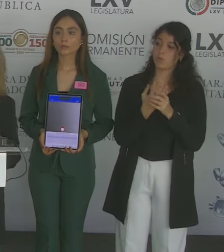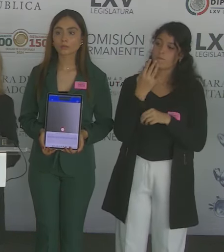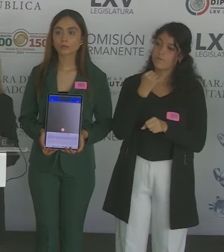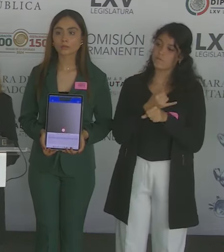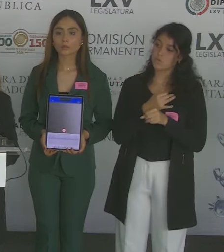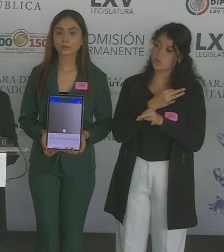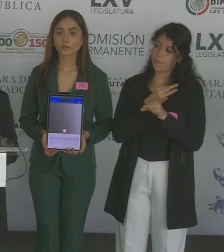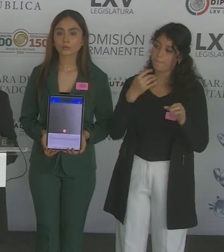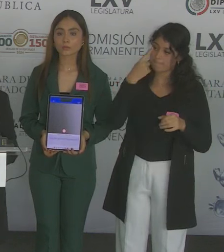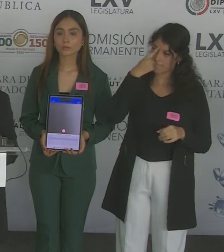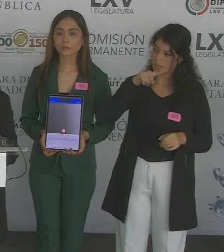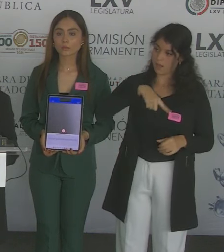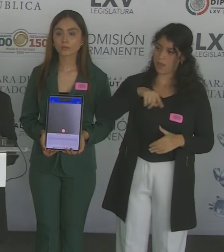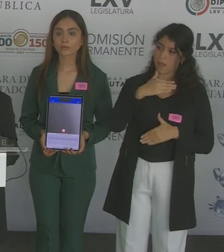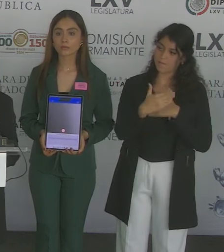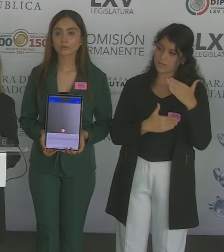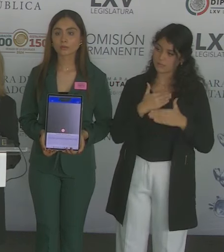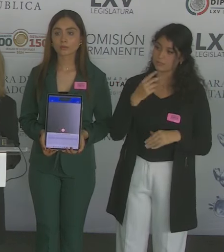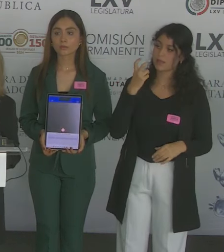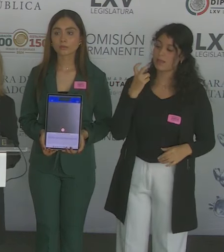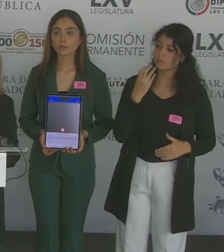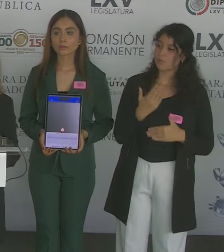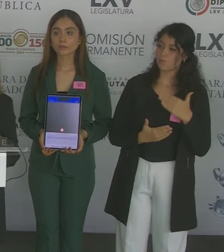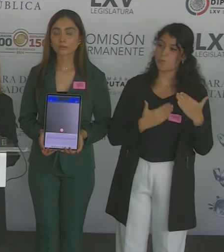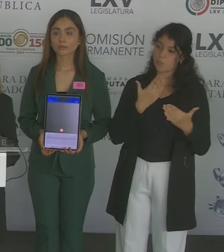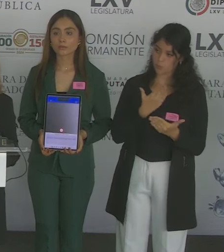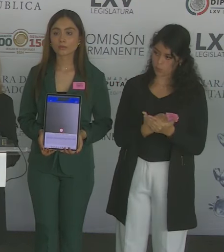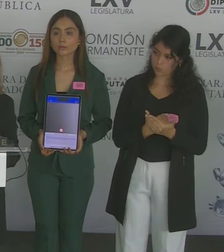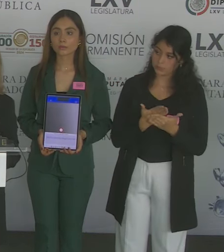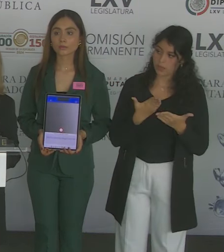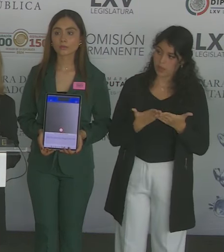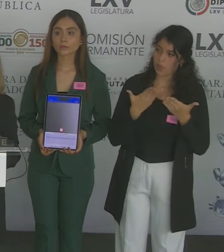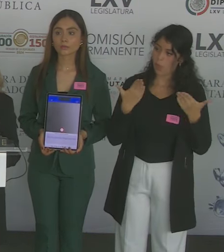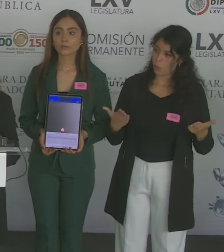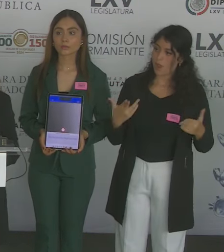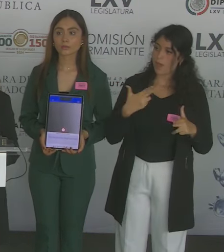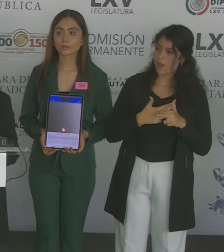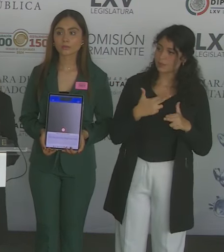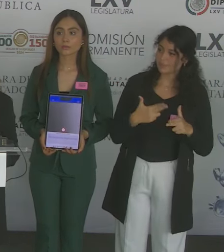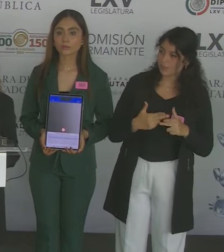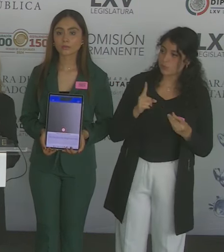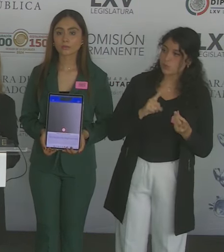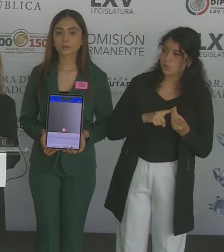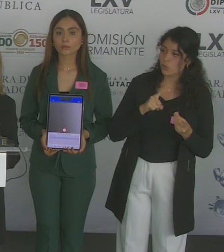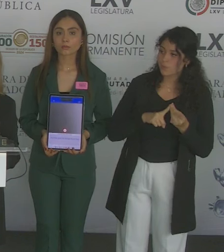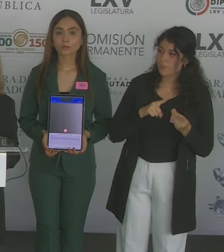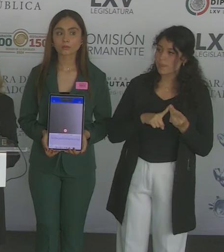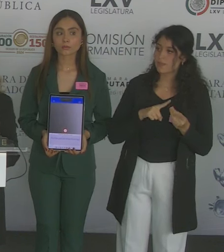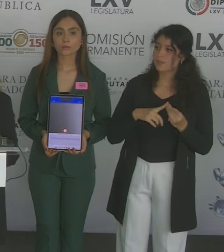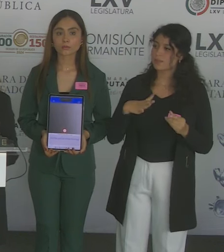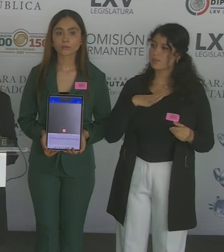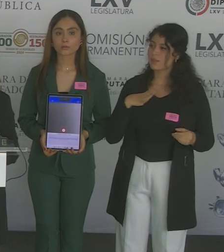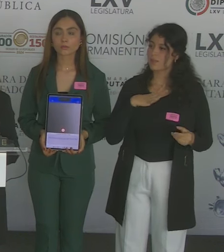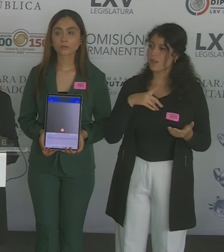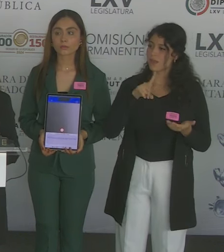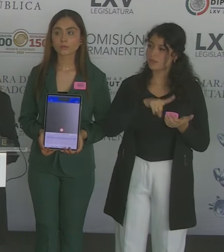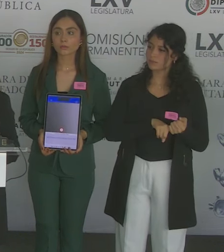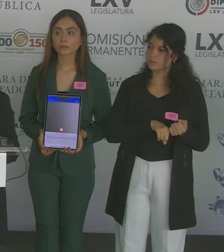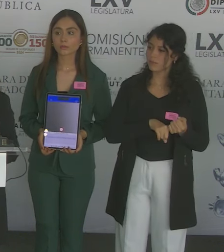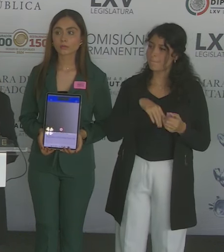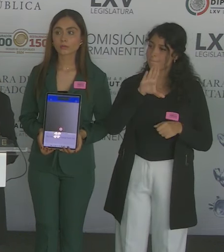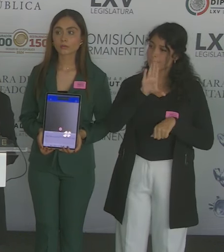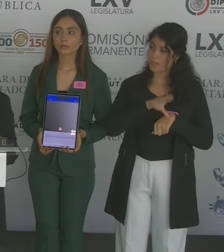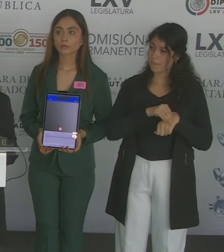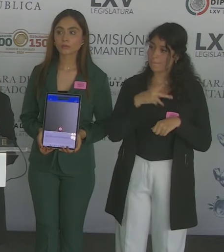avanzar con esta propuesta Ahora nos van a indicar hasta dónde está este el procedimiento técnico de permisos pero